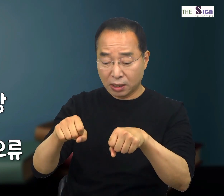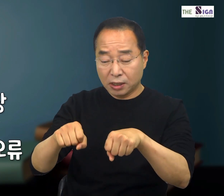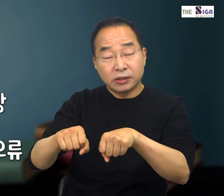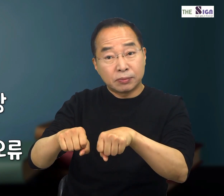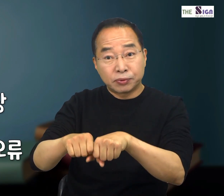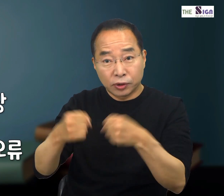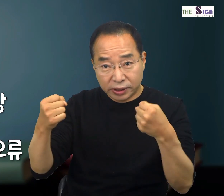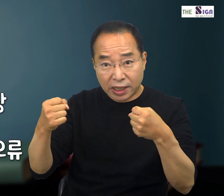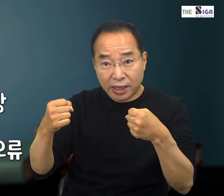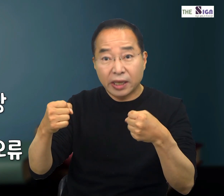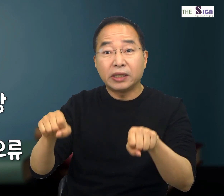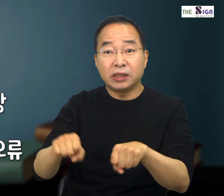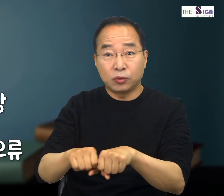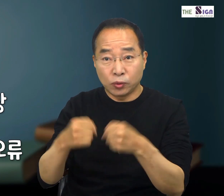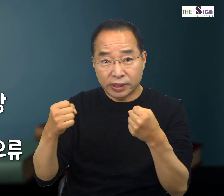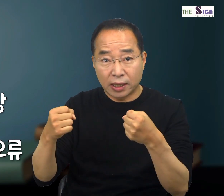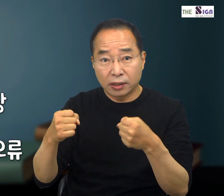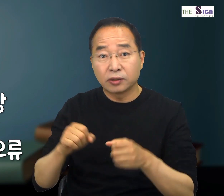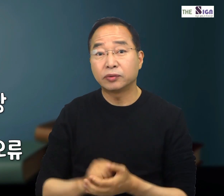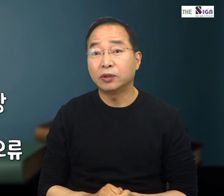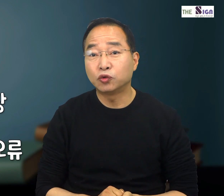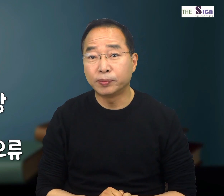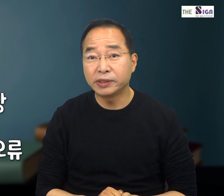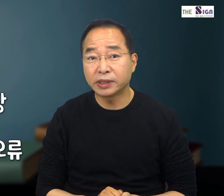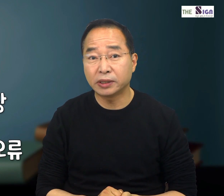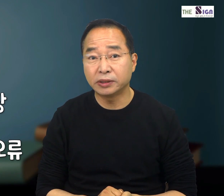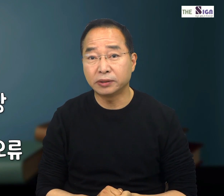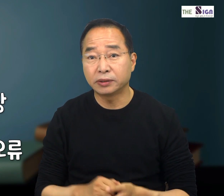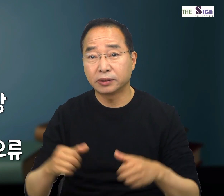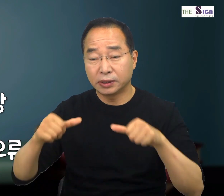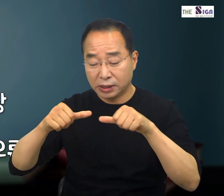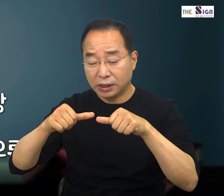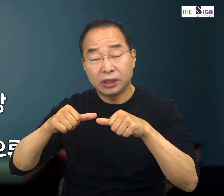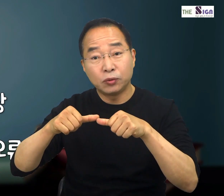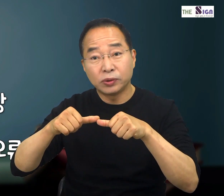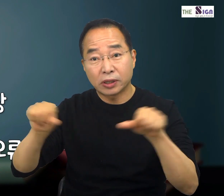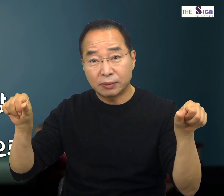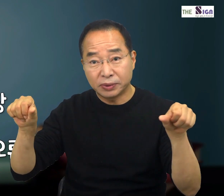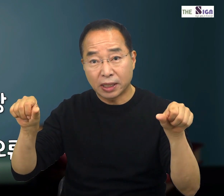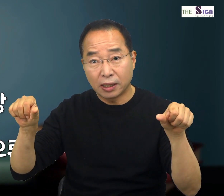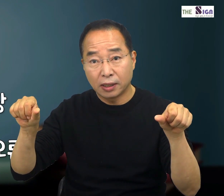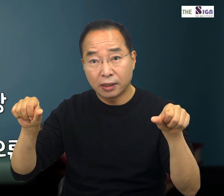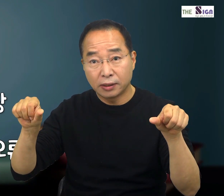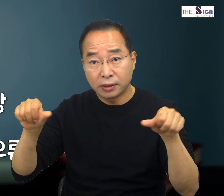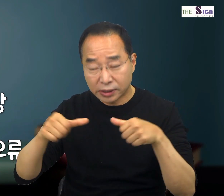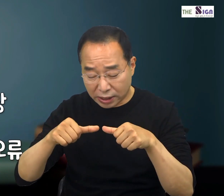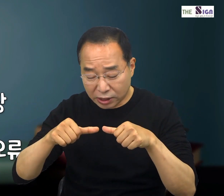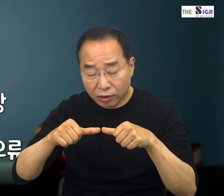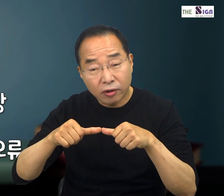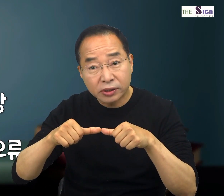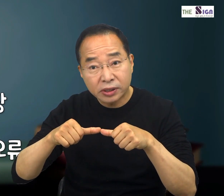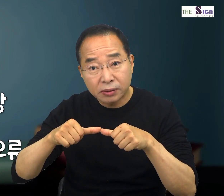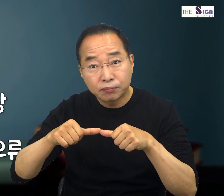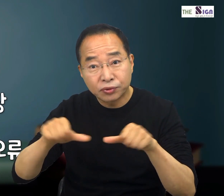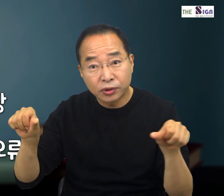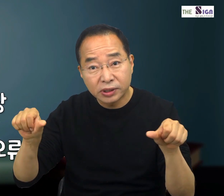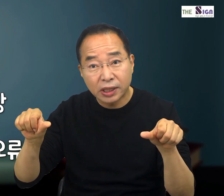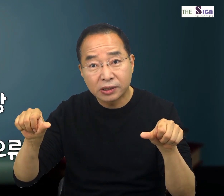이제 부러지다의 이 동작. 두 번째는 이 동작을 합니다. 자, 이거 역시 부러진다는